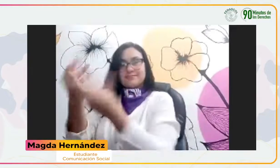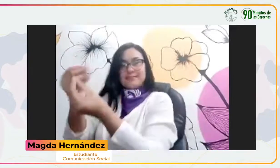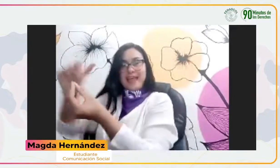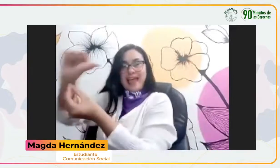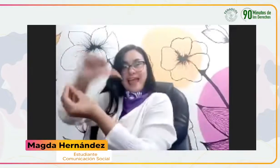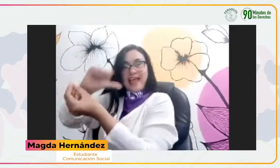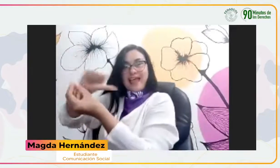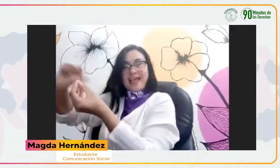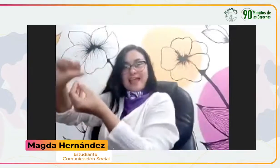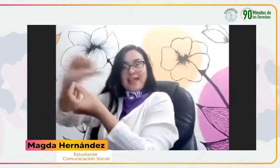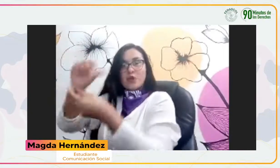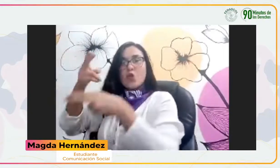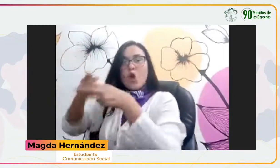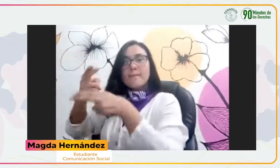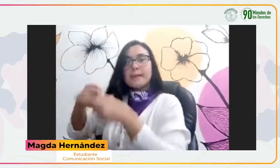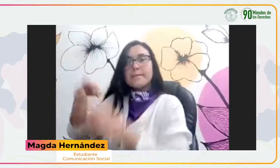Florencia, Caquetá, y